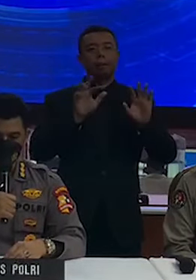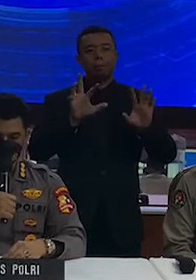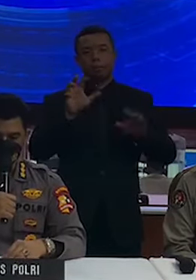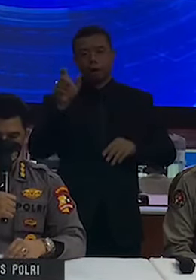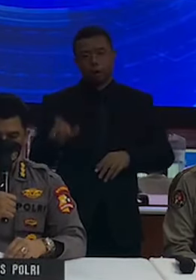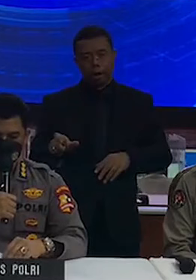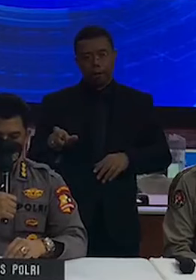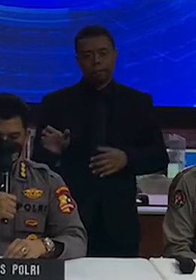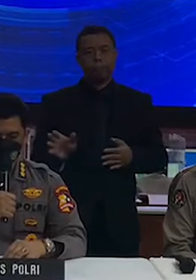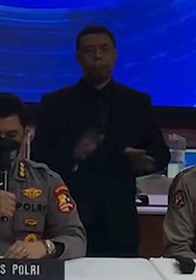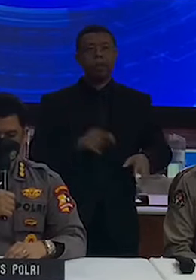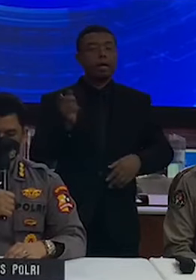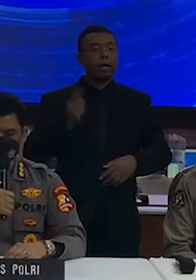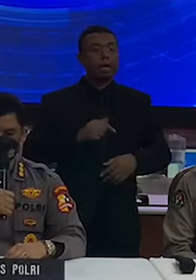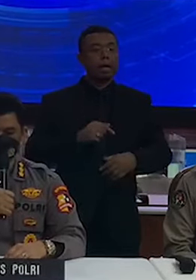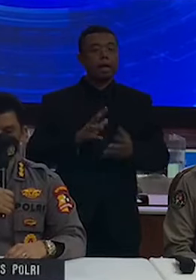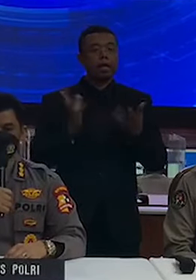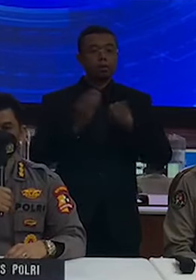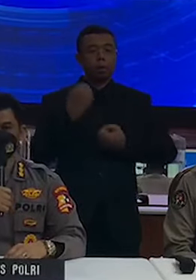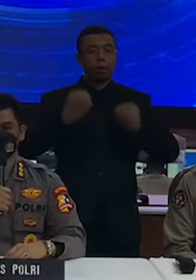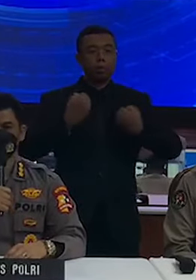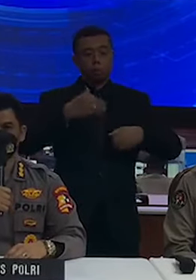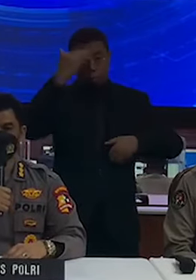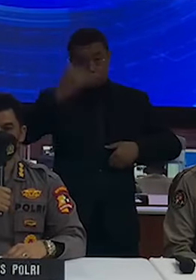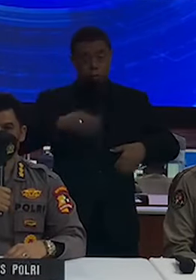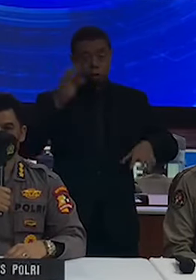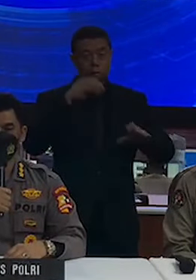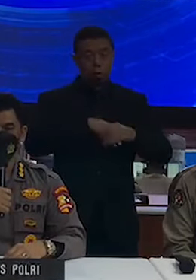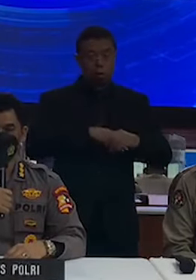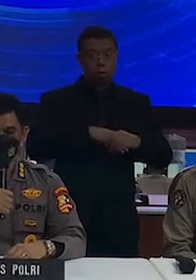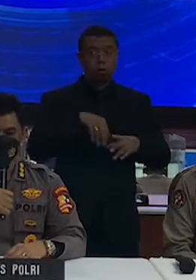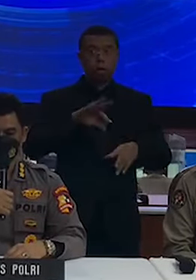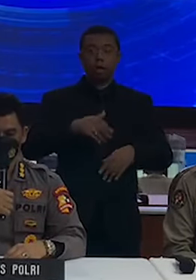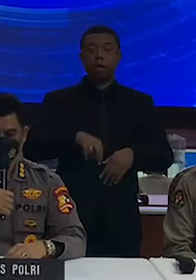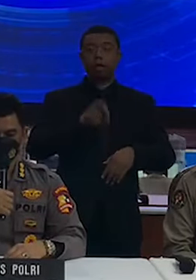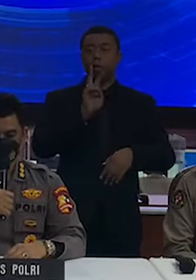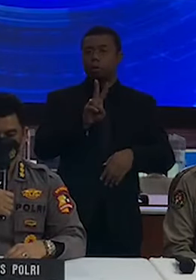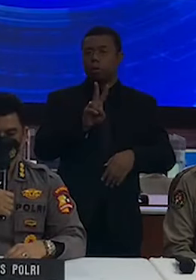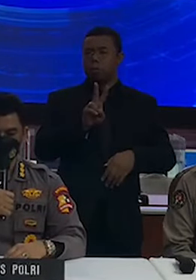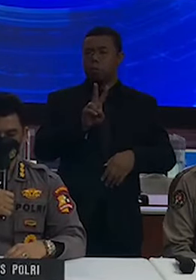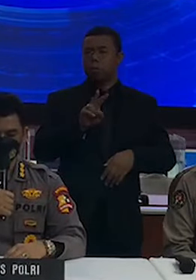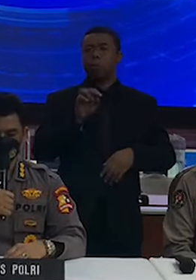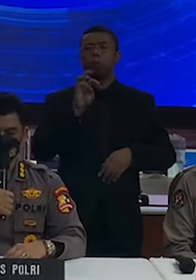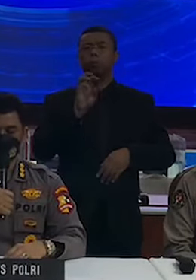370.089 orang. Dari jumlah kendaraan busnya tercatat di kamar